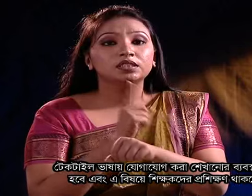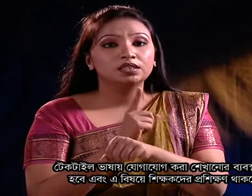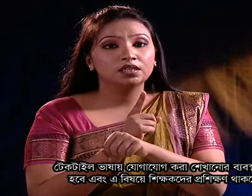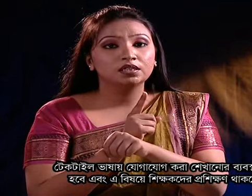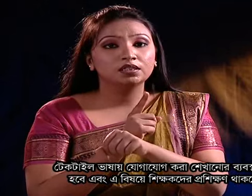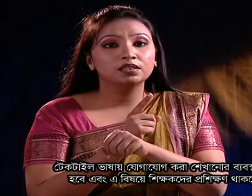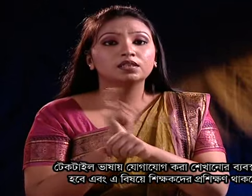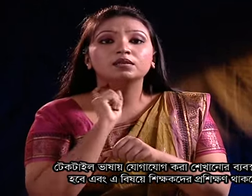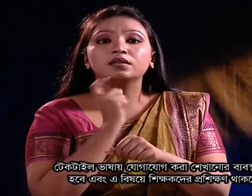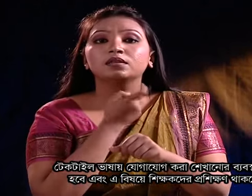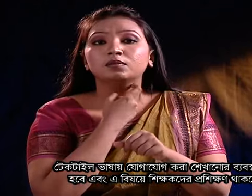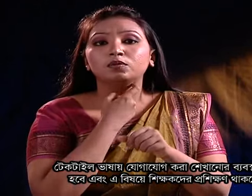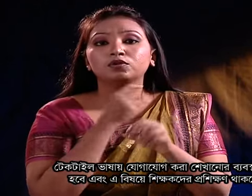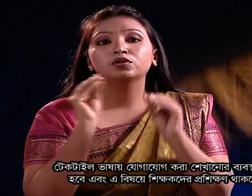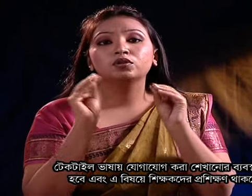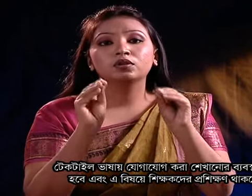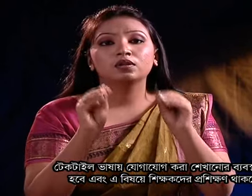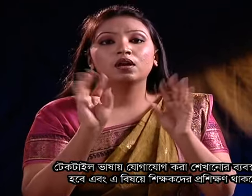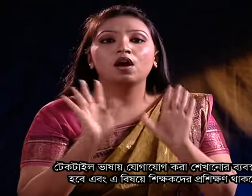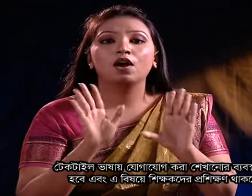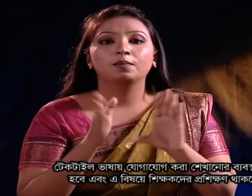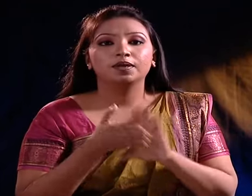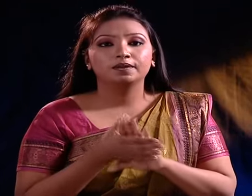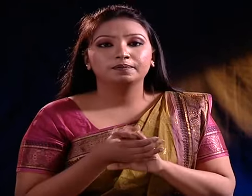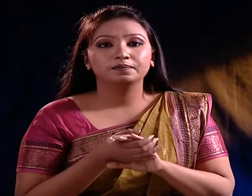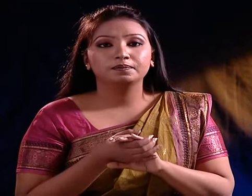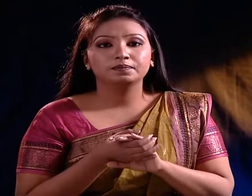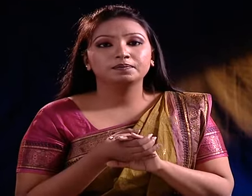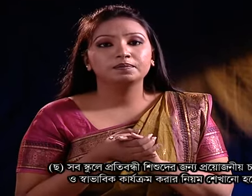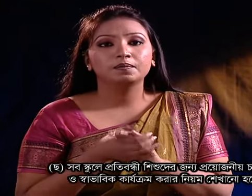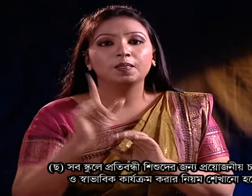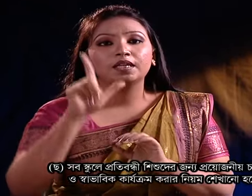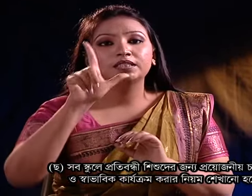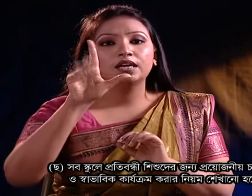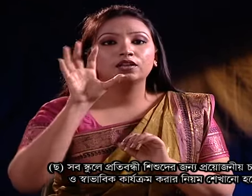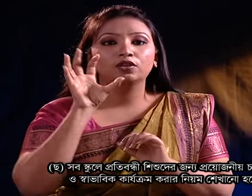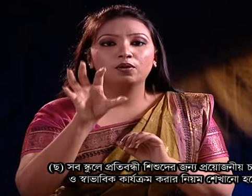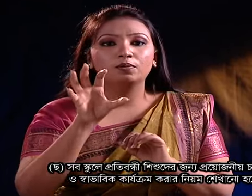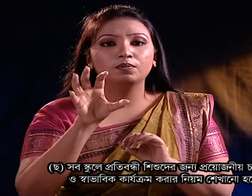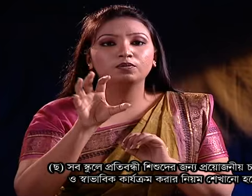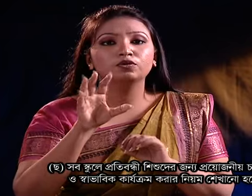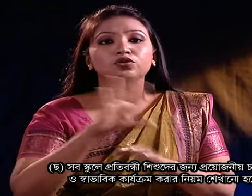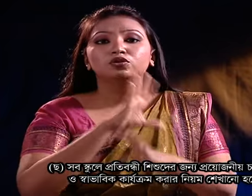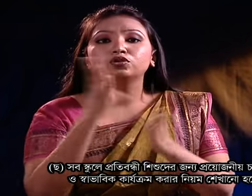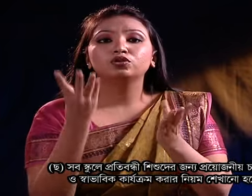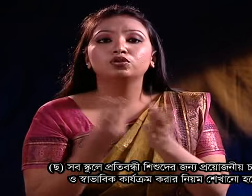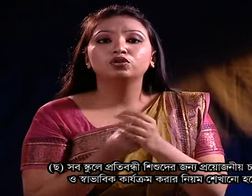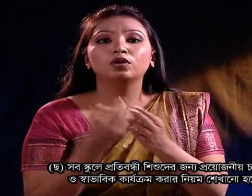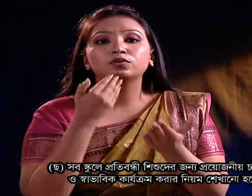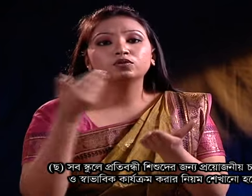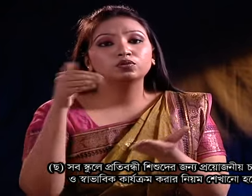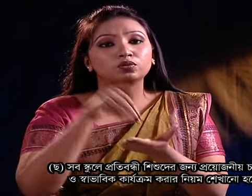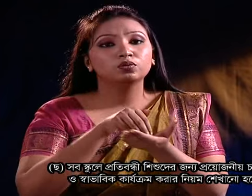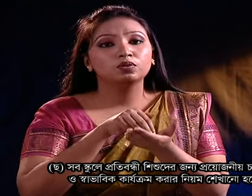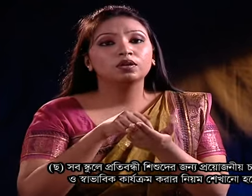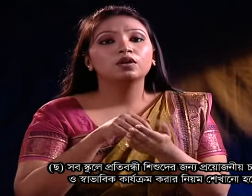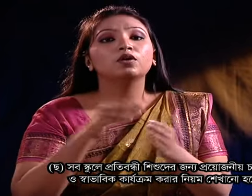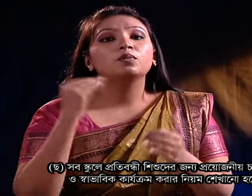থাকবে। 6 নম্বর, সব স্কুলে প্রতিবন্ধী